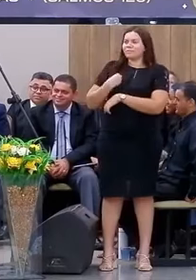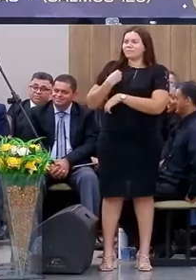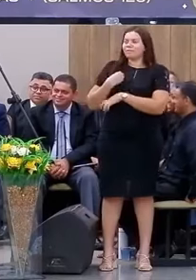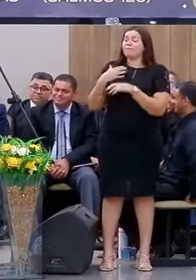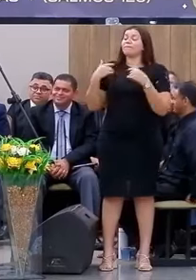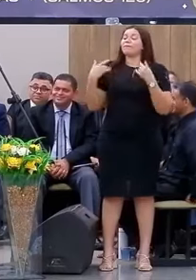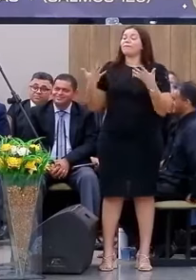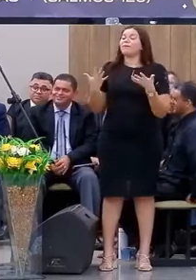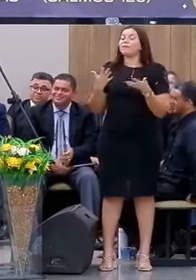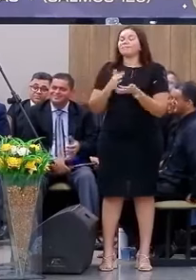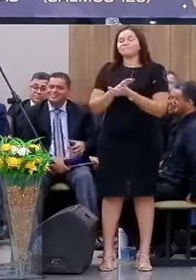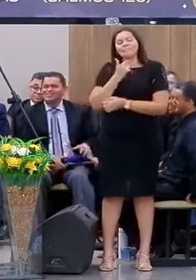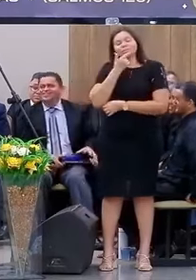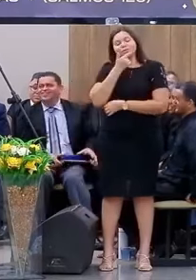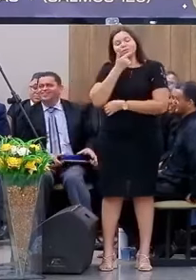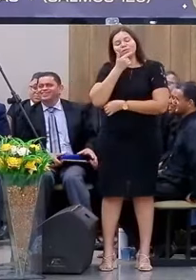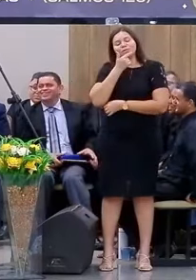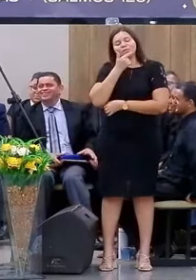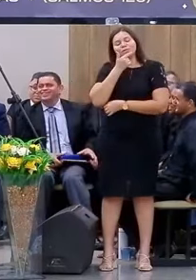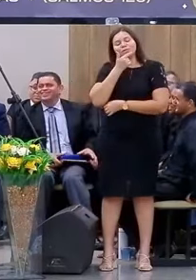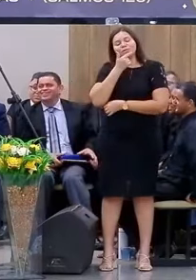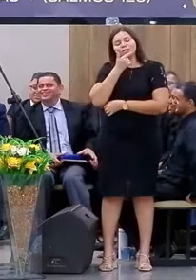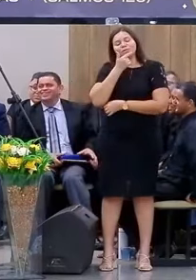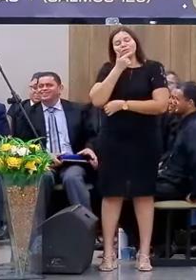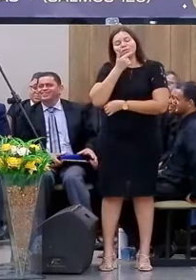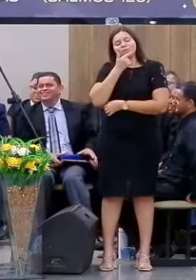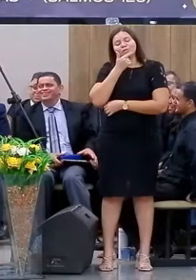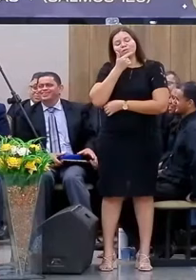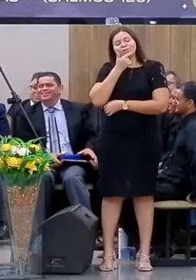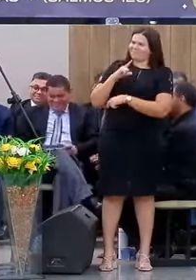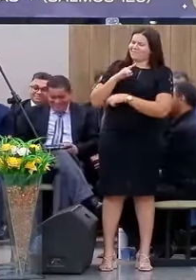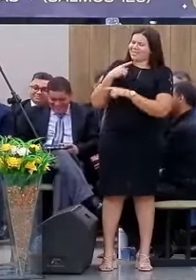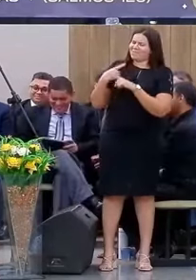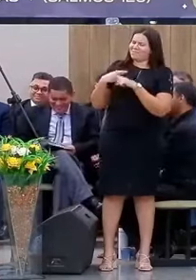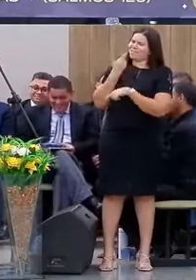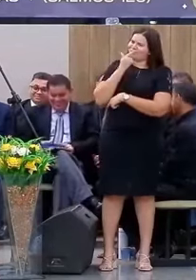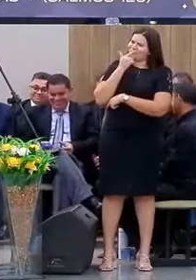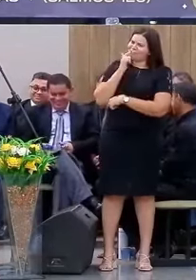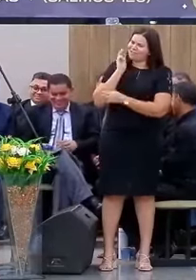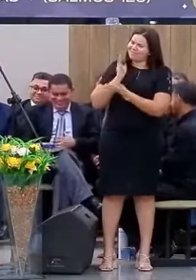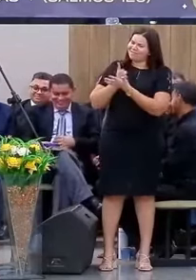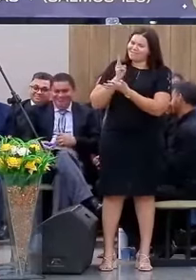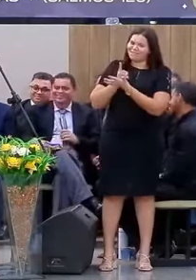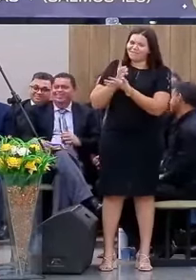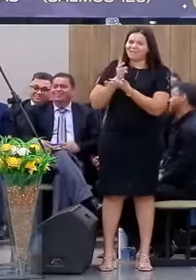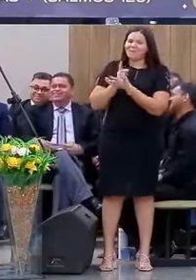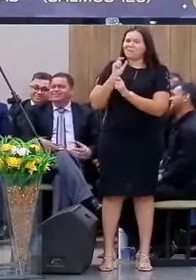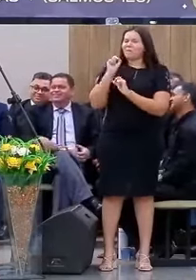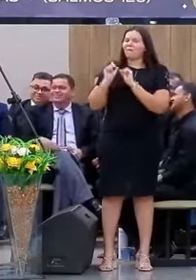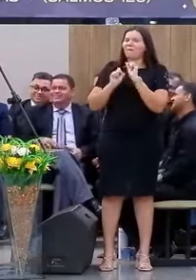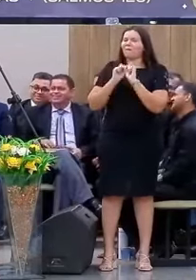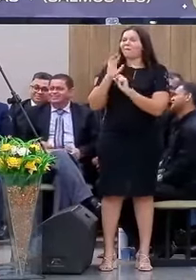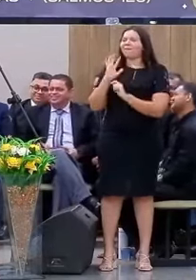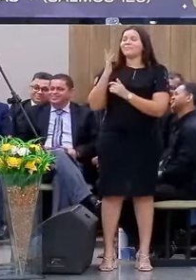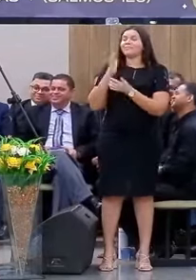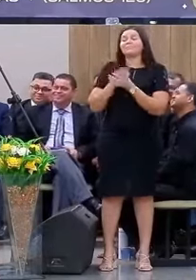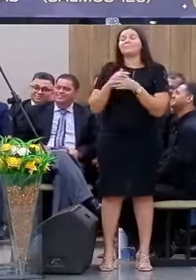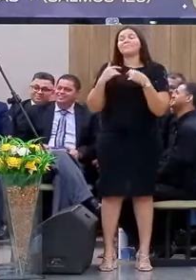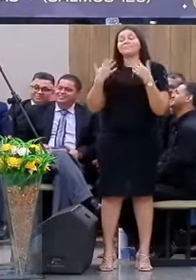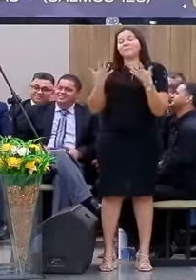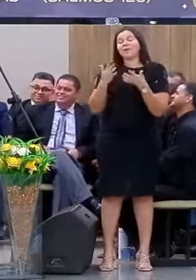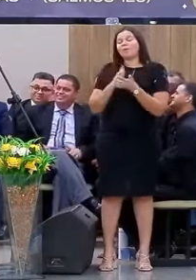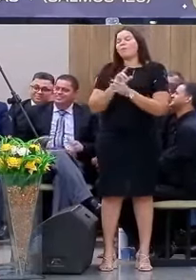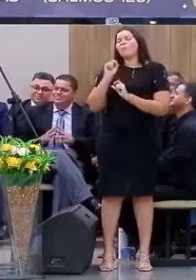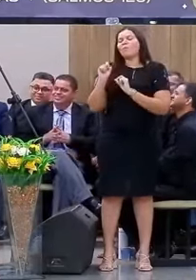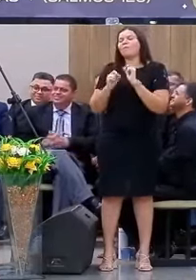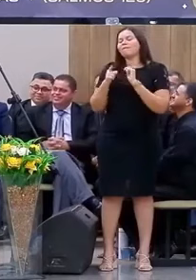todo o tempo. Eu disse, Daniel, o que, é que esse irmão tem? Que ele tá... Aí só rindo todo o tempo. Só rindo. Aí eu disse, pô, não. Ele